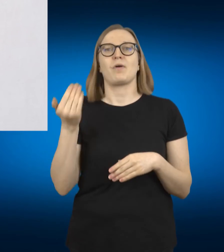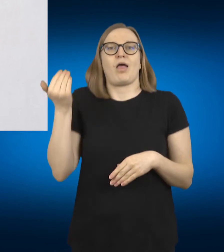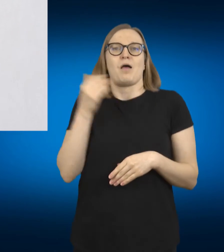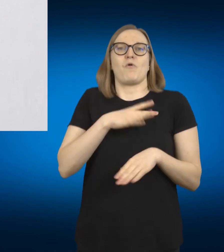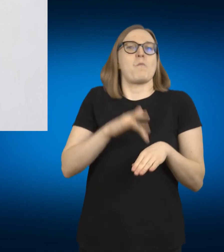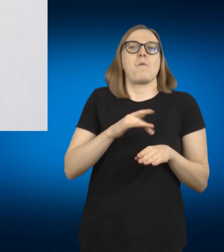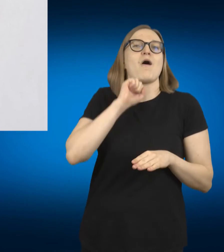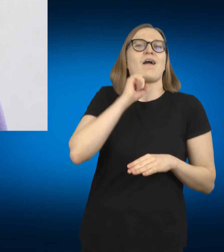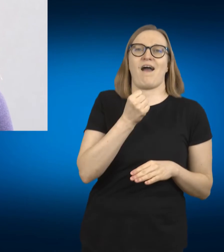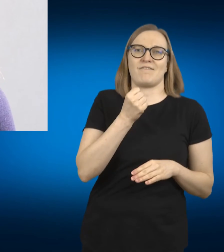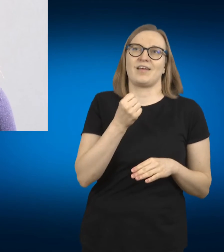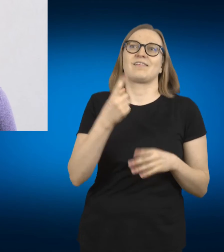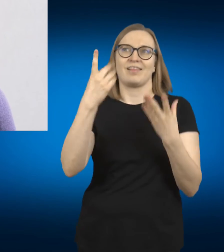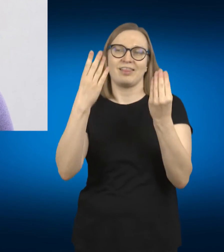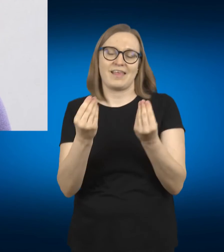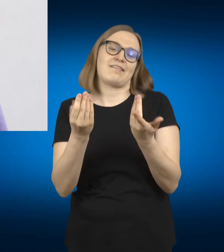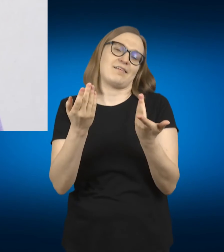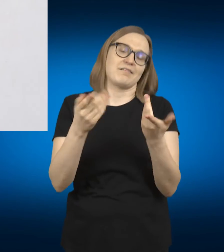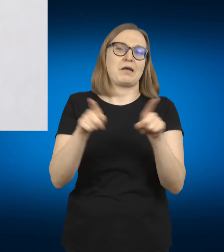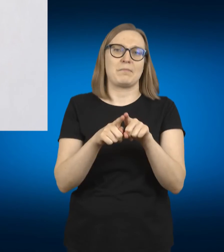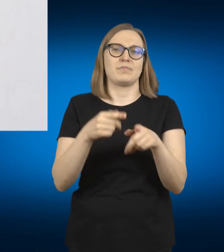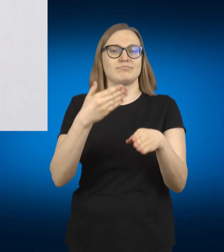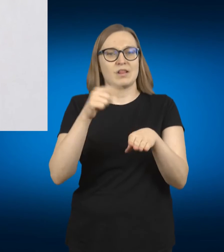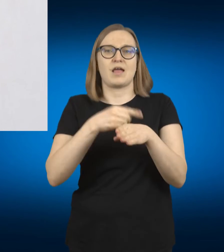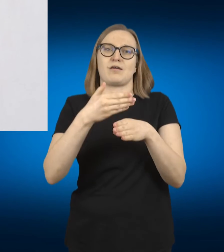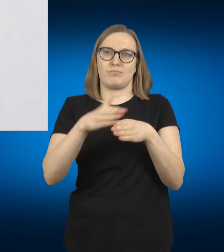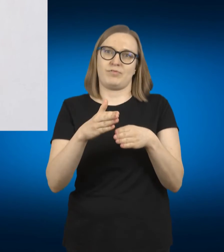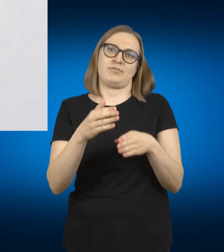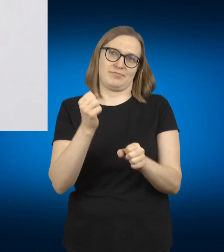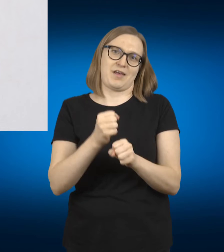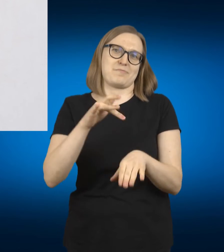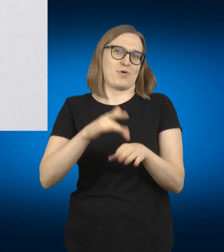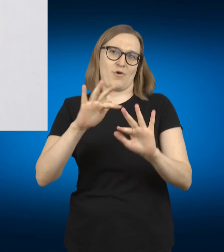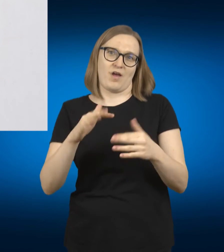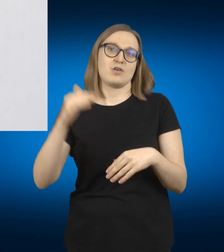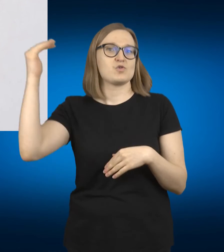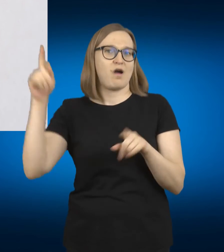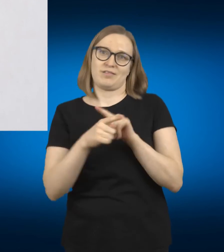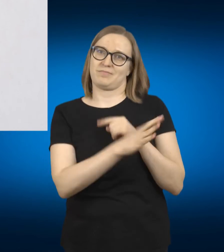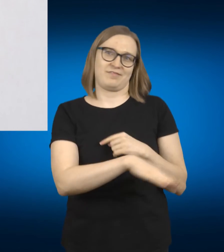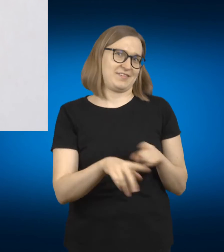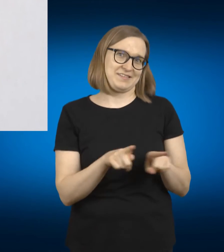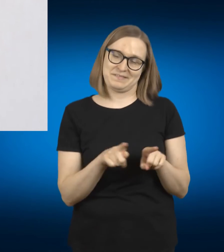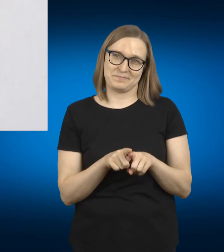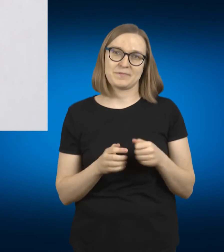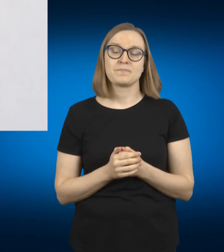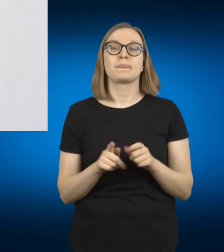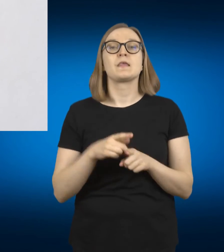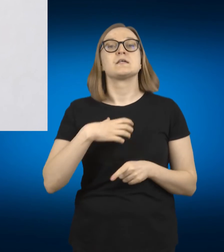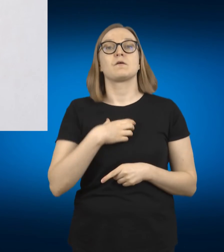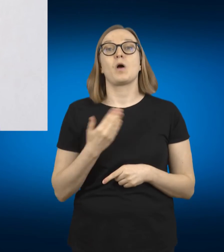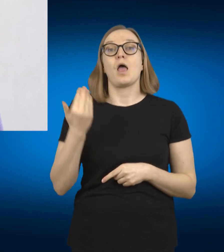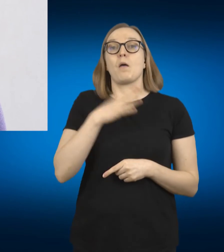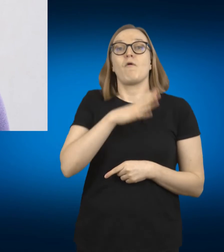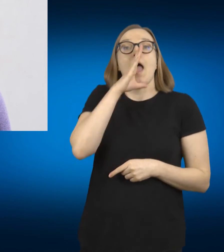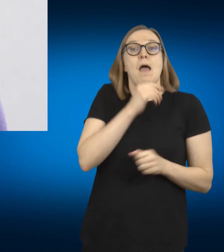per dieną daryti du dalykus. Ir tai tinka tiek labai užsiemusiems suaugusiems, tiek ir vaikams. Tada svarbu, kuo labiau išlaikyti dalykus,